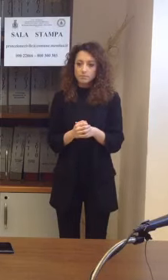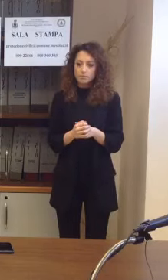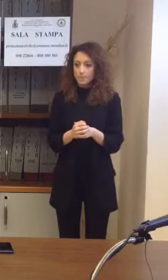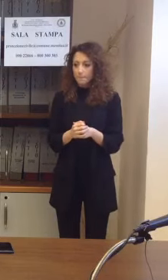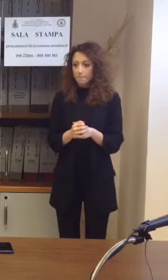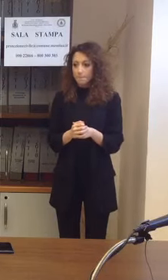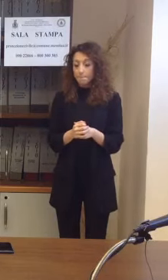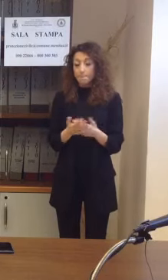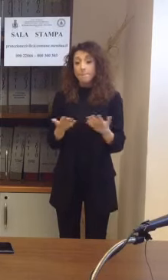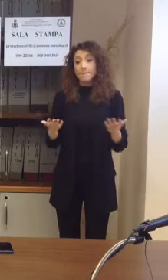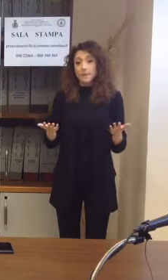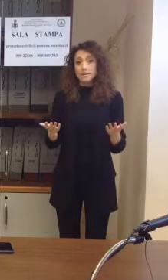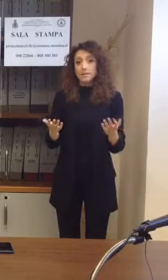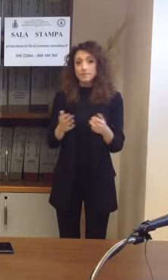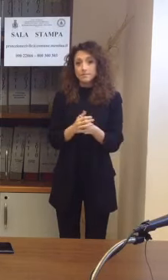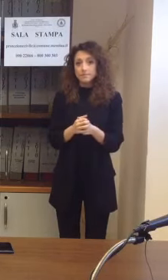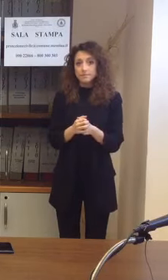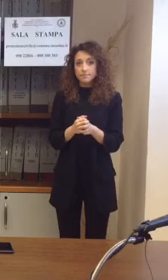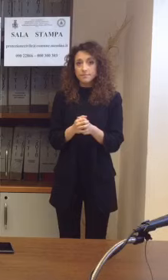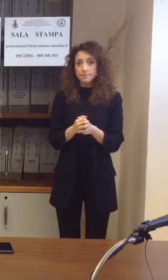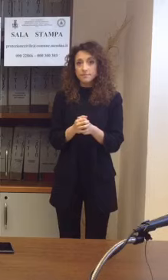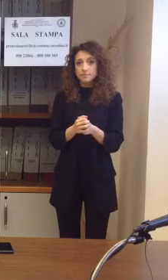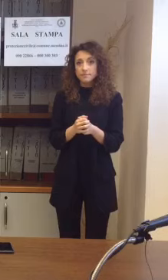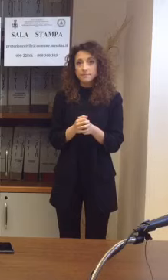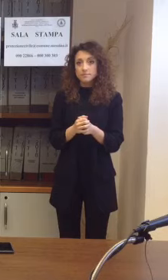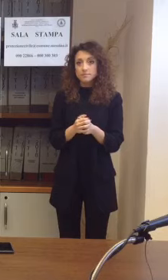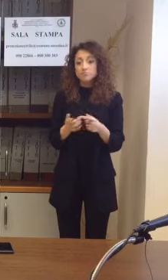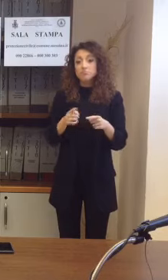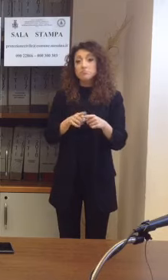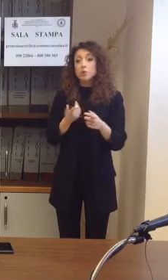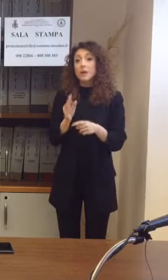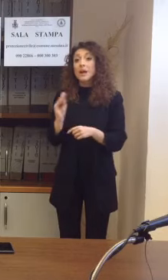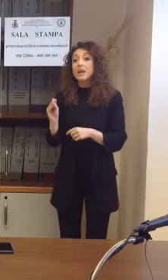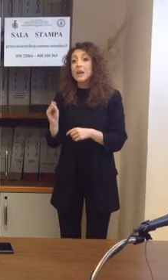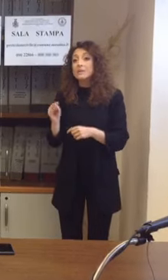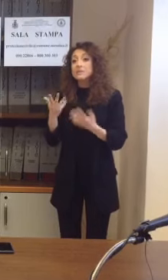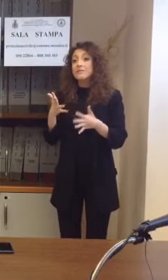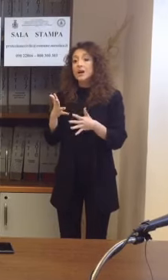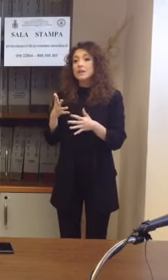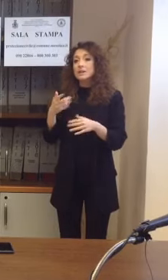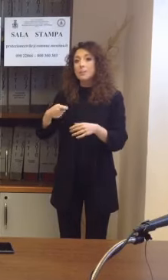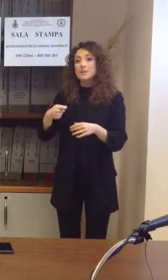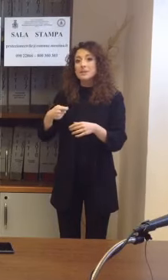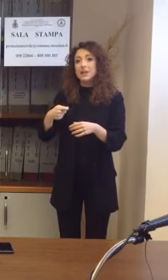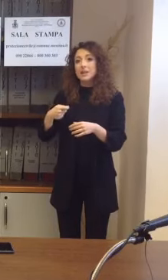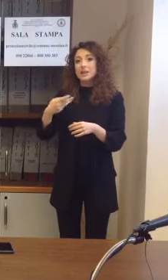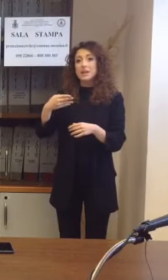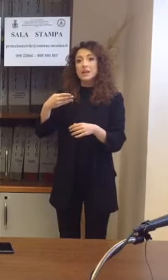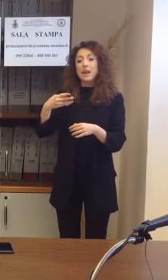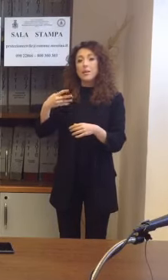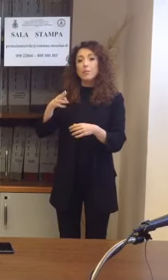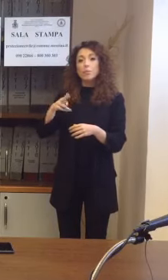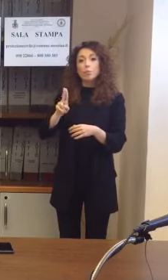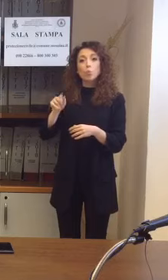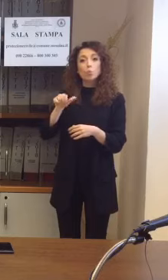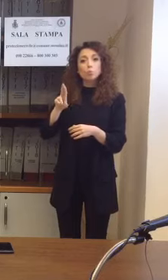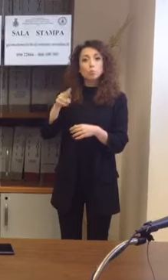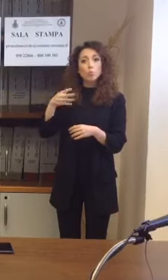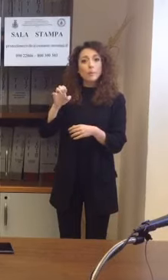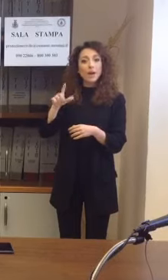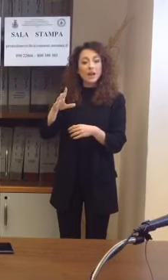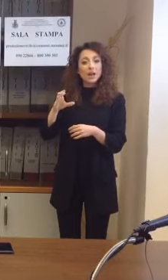stata formulata al presidente Musumeci di introdurre altre due corse